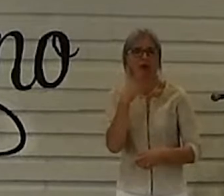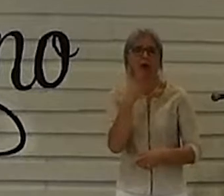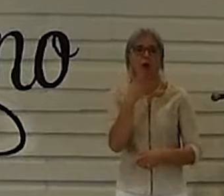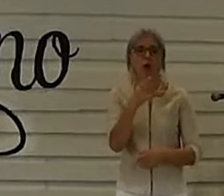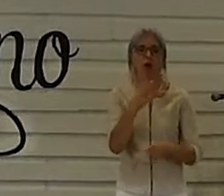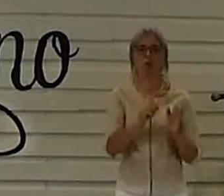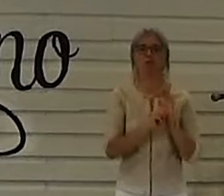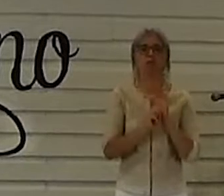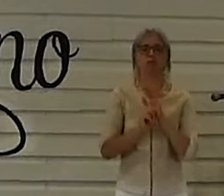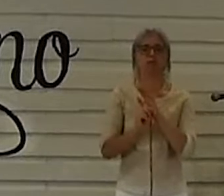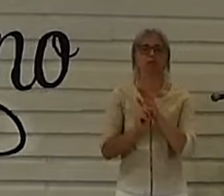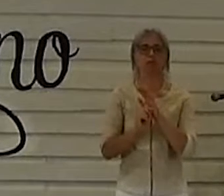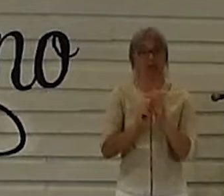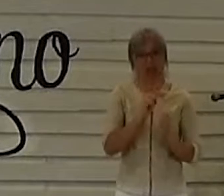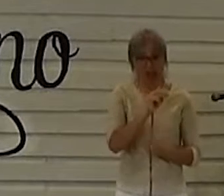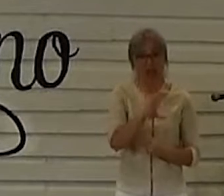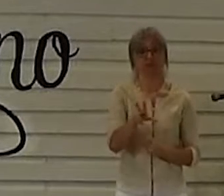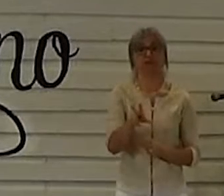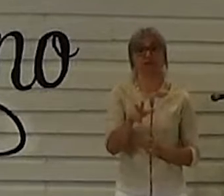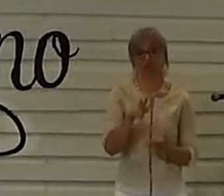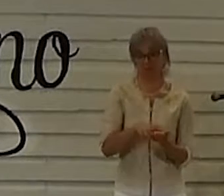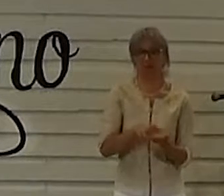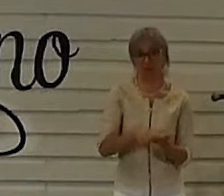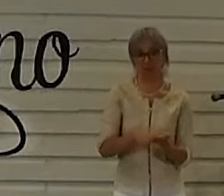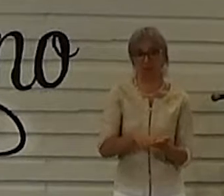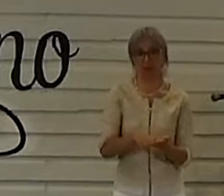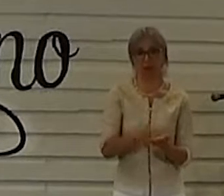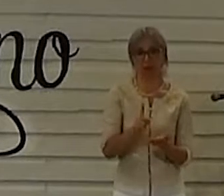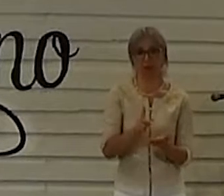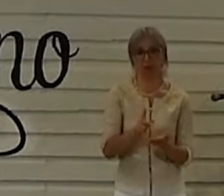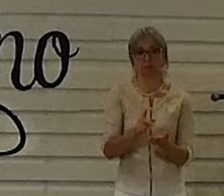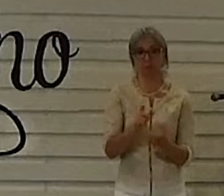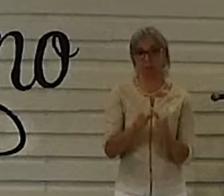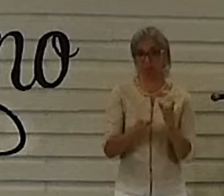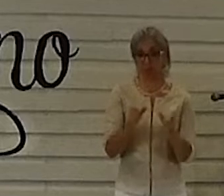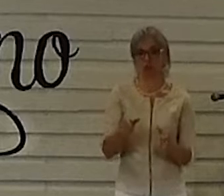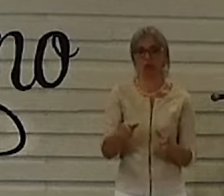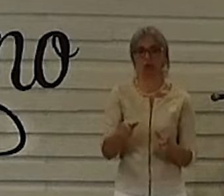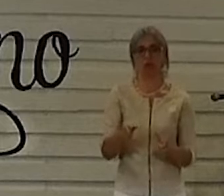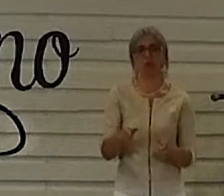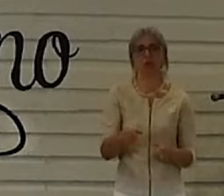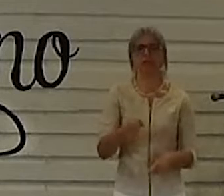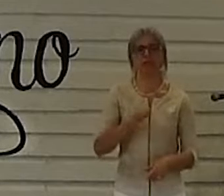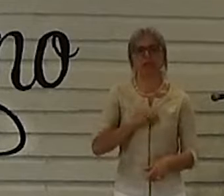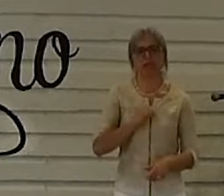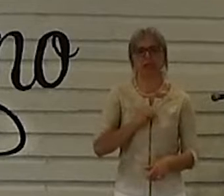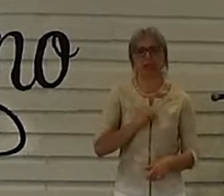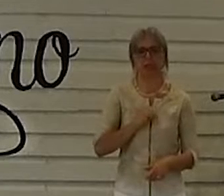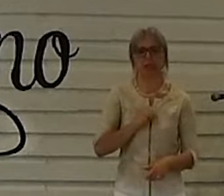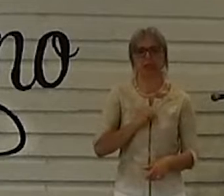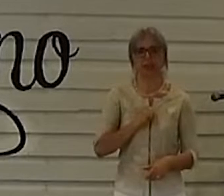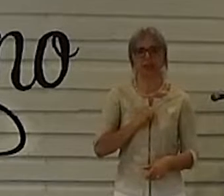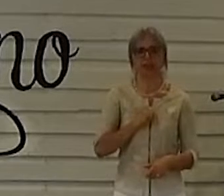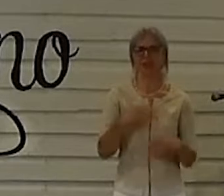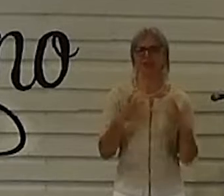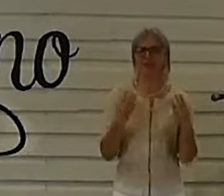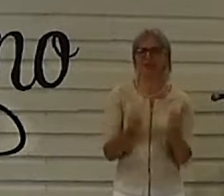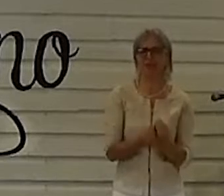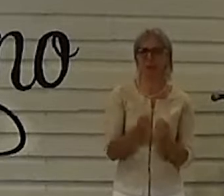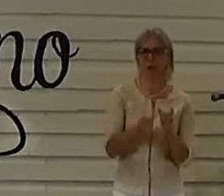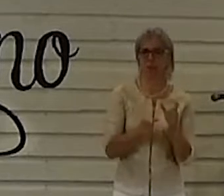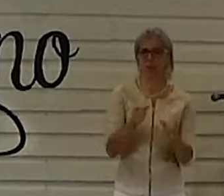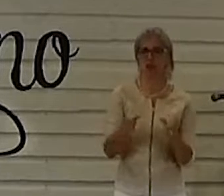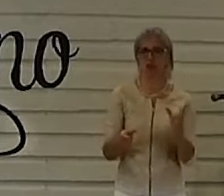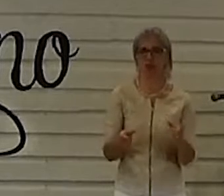modo particolare che non dobbiamo stare con alcuni. Ma chi sono questi alcuni di cui la parola di